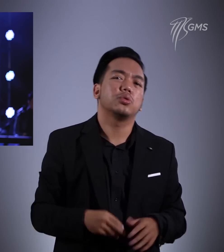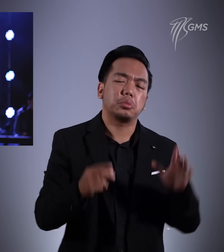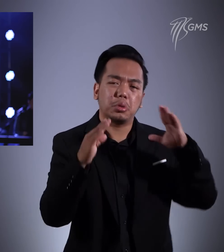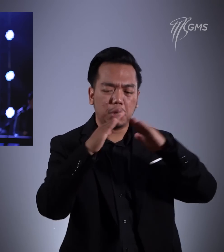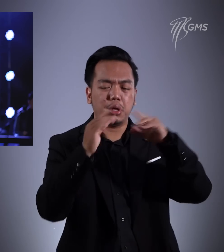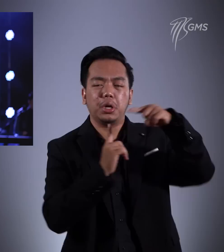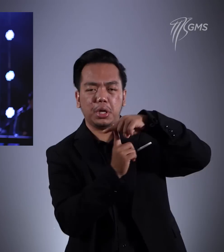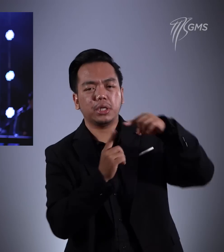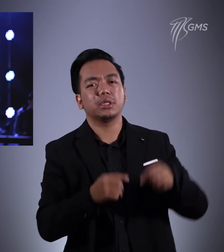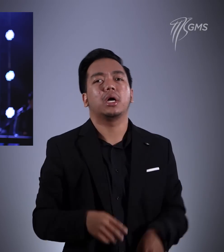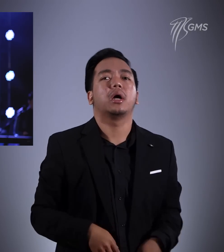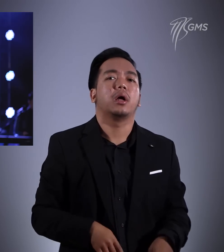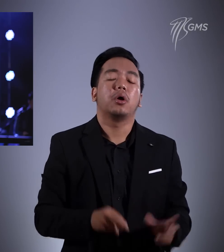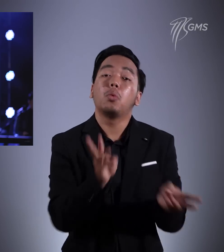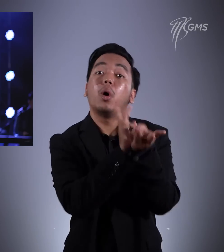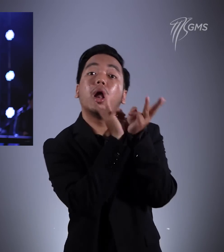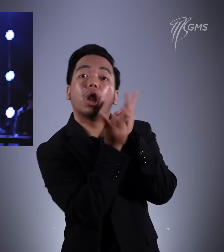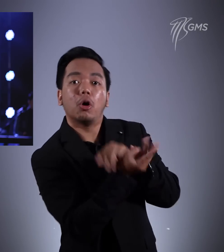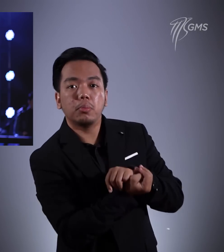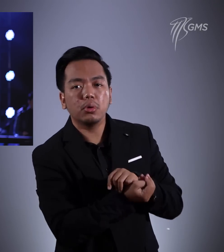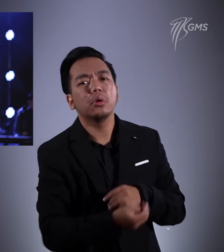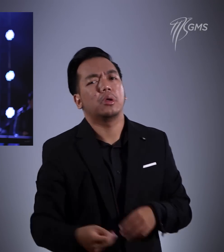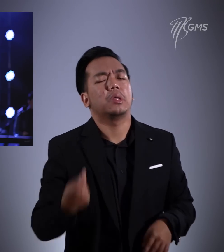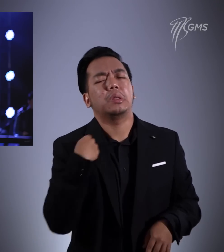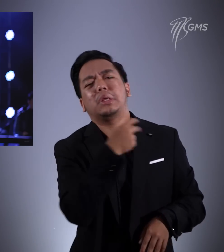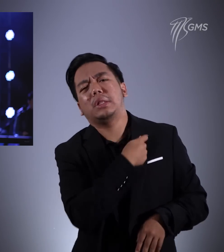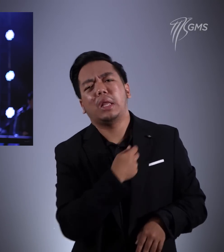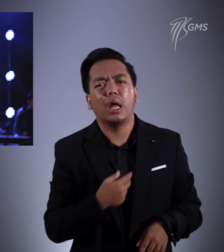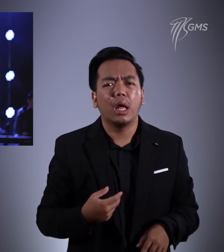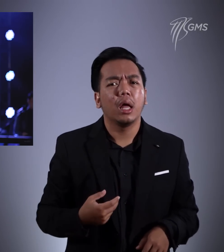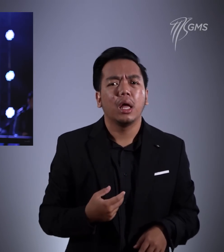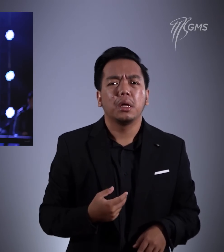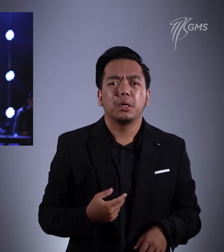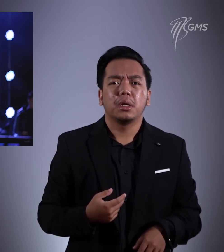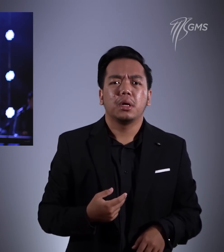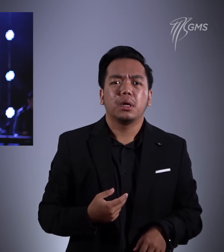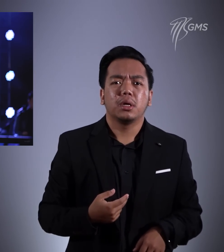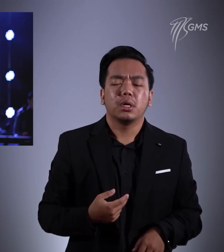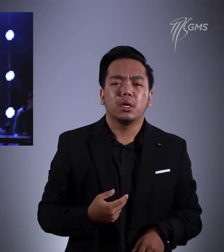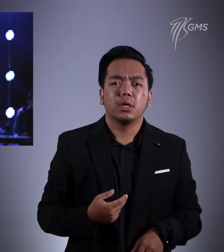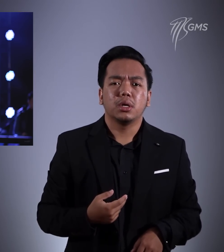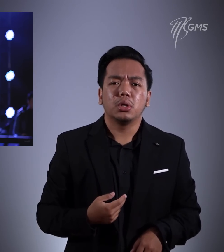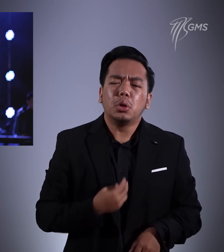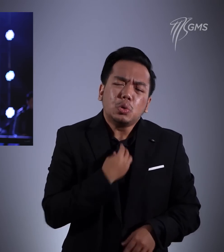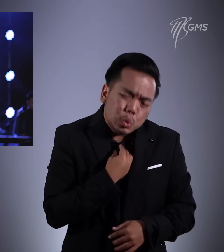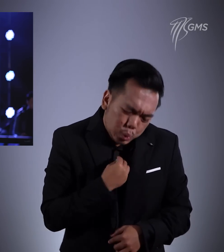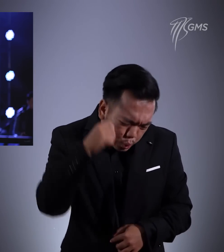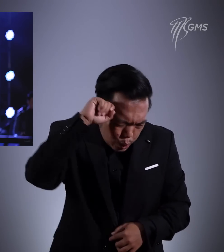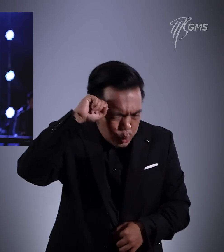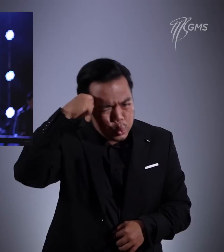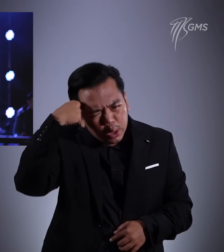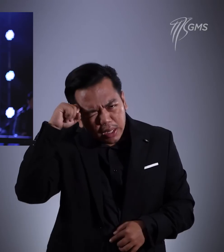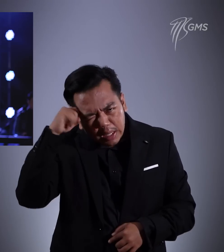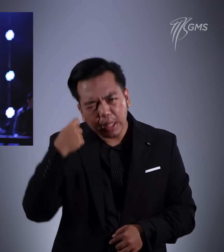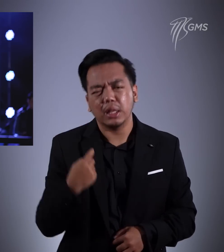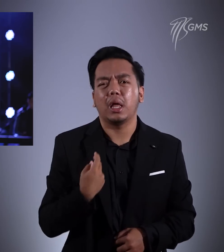gereja. Padahal kita sendiri sedang dilanda dengan pandemi. Atau mungkin bahkan ada di antara kita yang